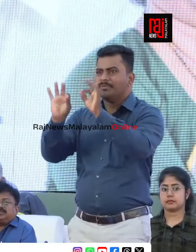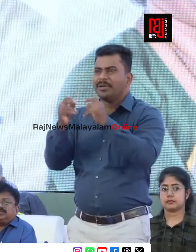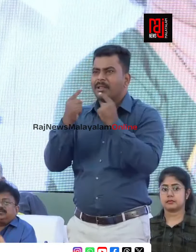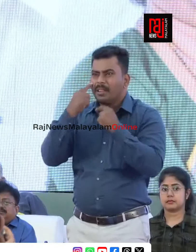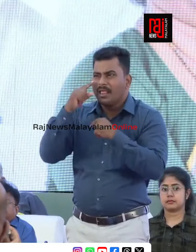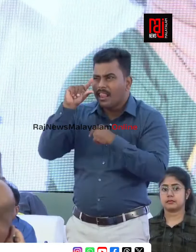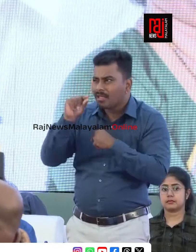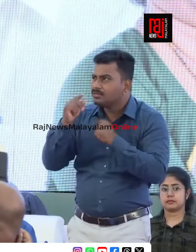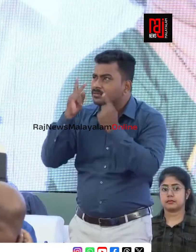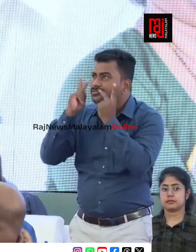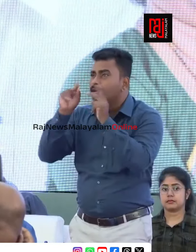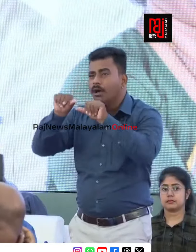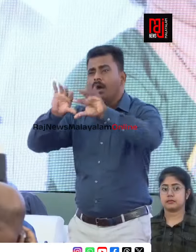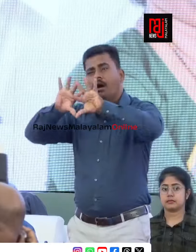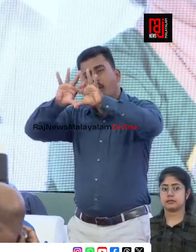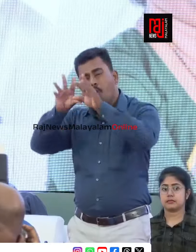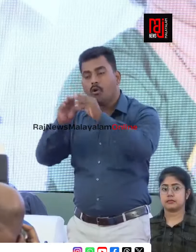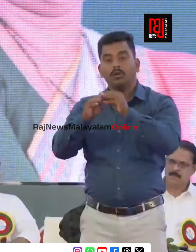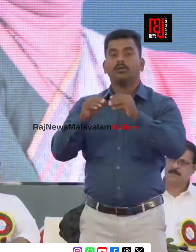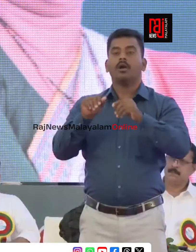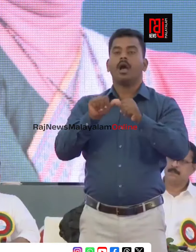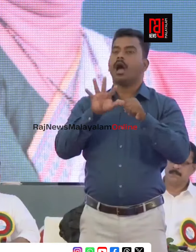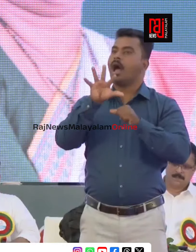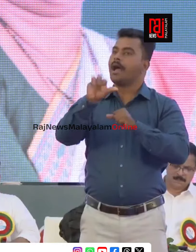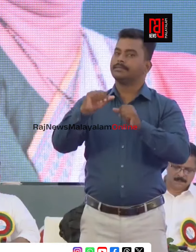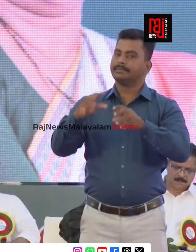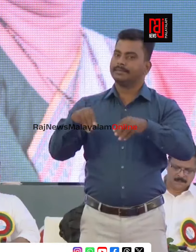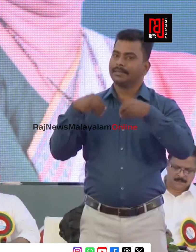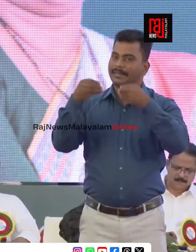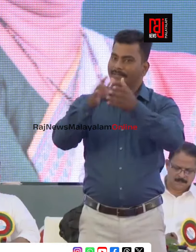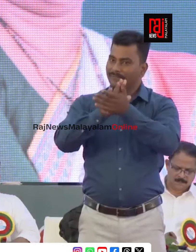മറ്റുള്ളവയെയും ഇത്തരത്തിൽ മാറ്റി തീർക്കുന്നതിന് വേണ്ട